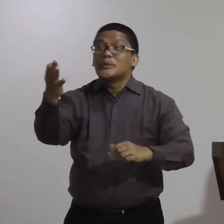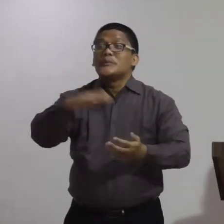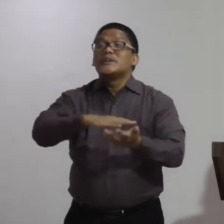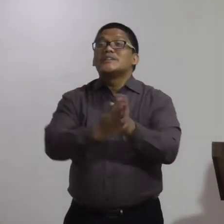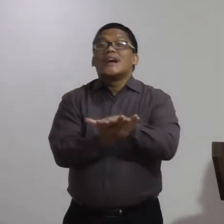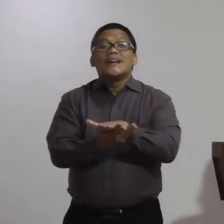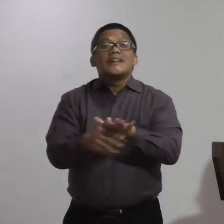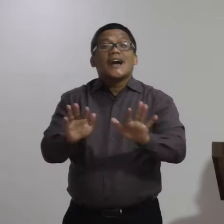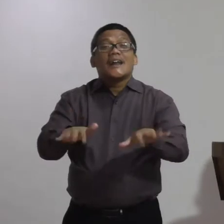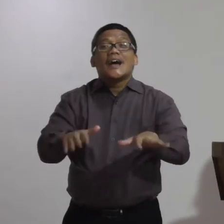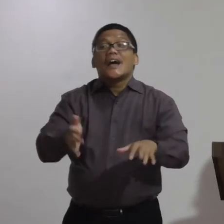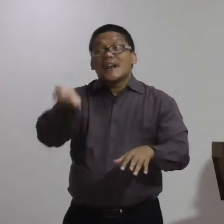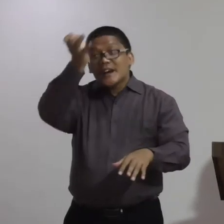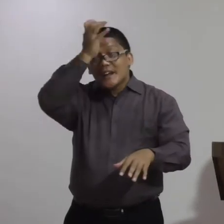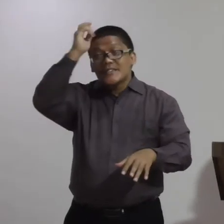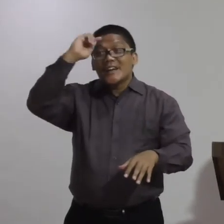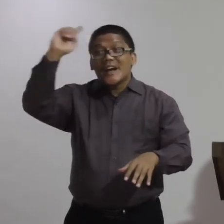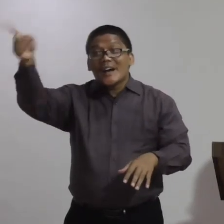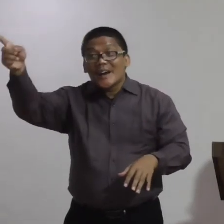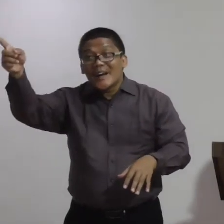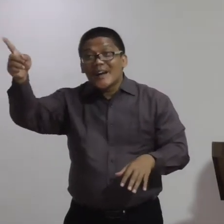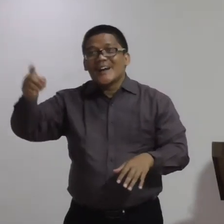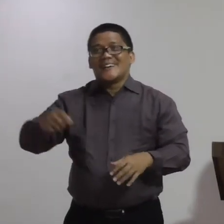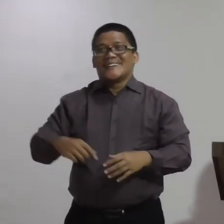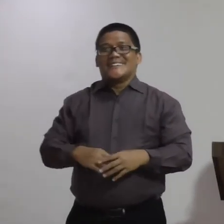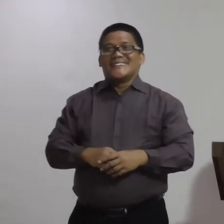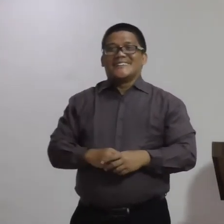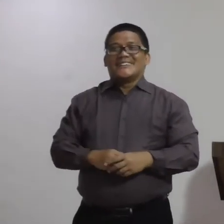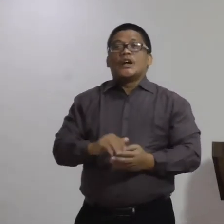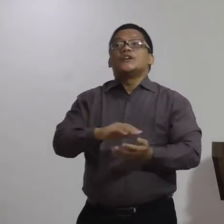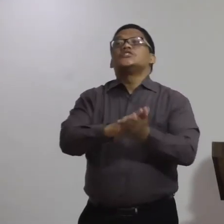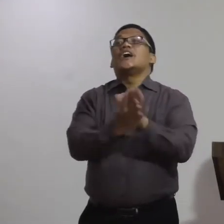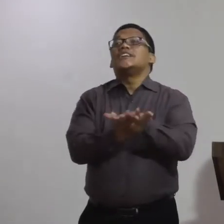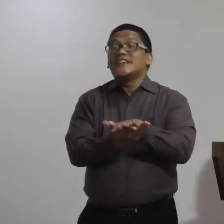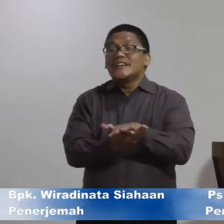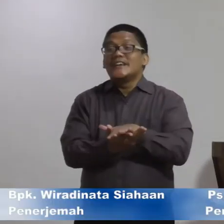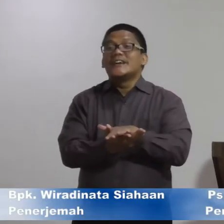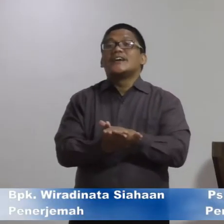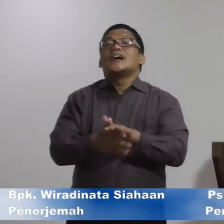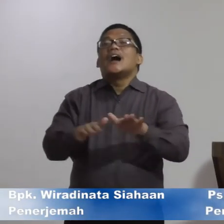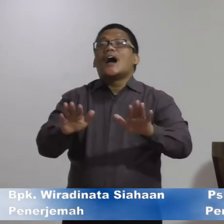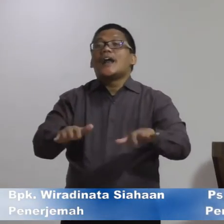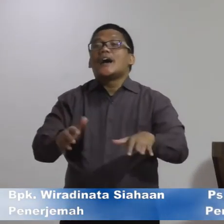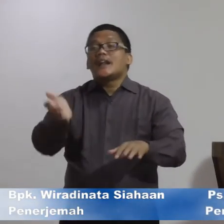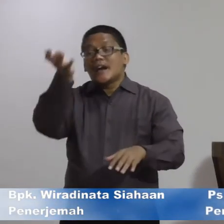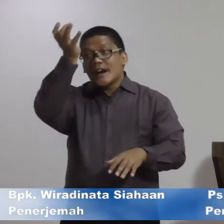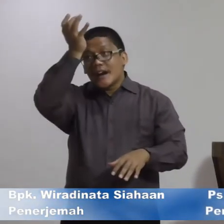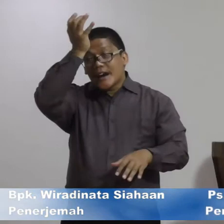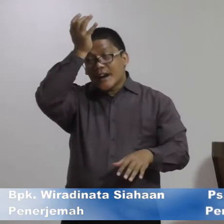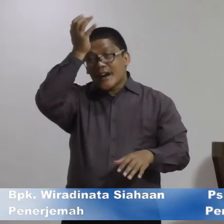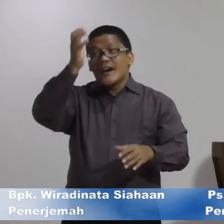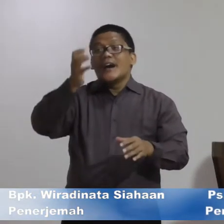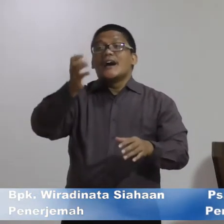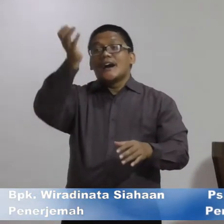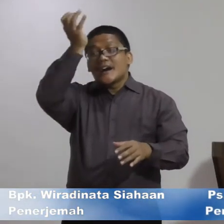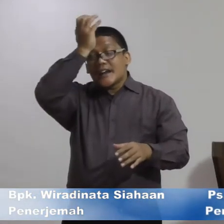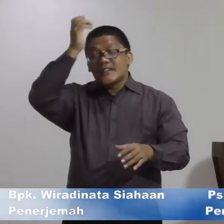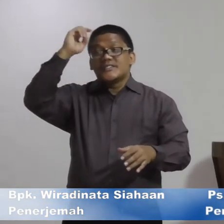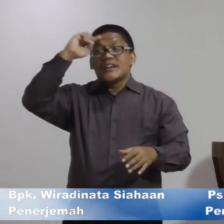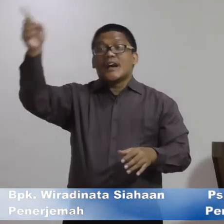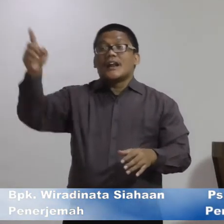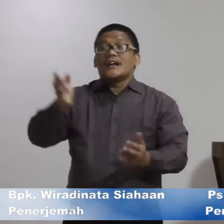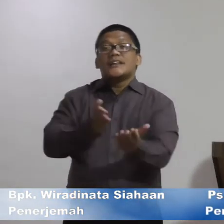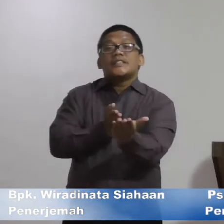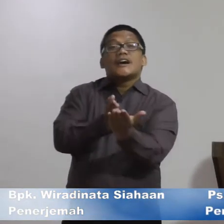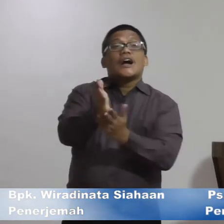Nah, jadi aplikasi bagi kita, jadilah anak-anak kerajaan Allah di tengah-tengah dunia